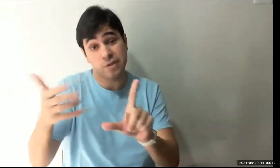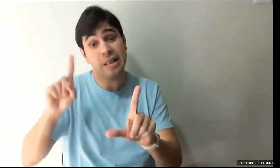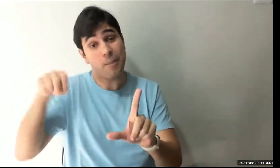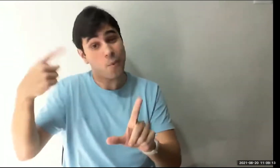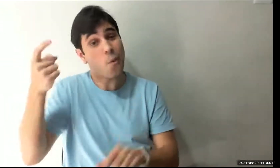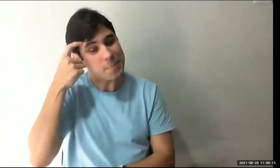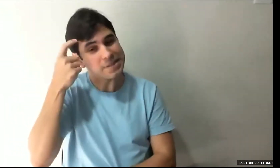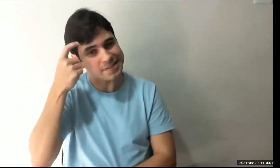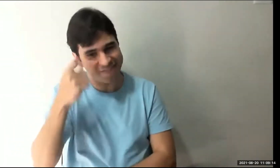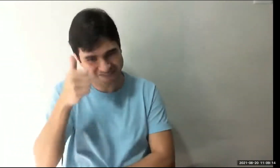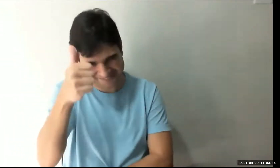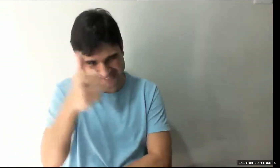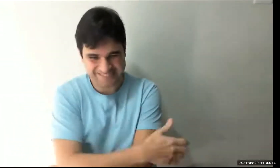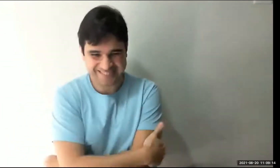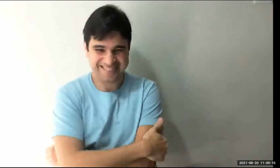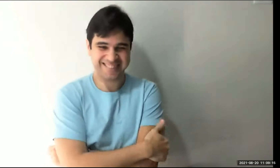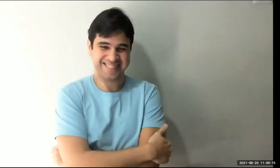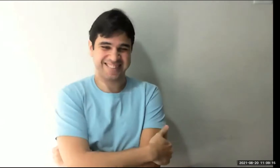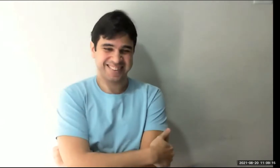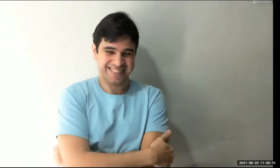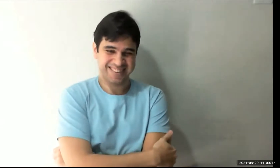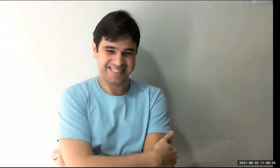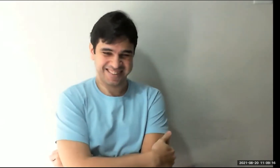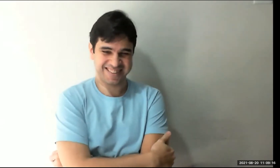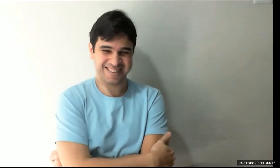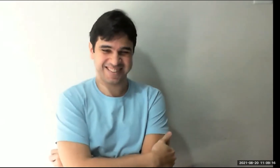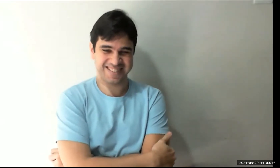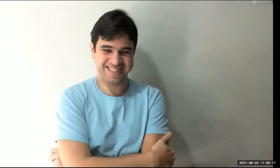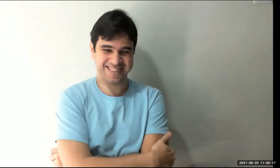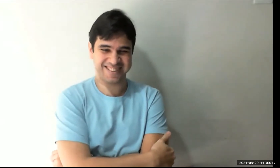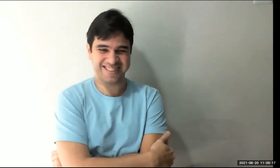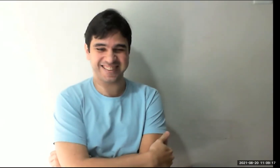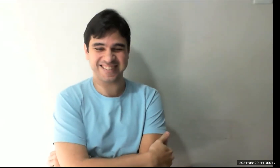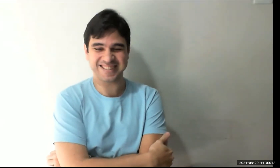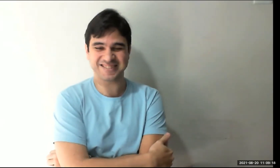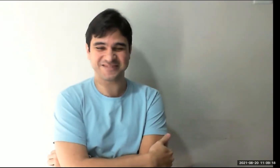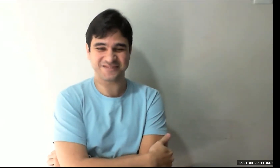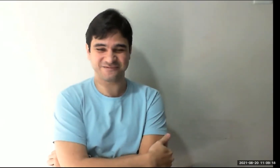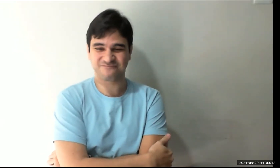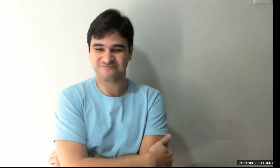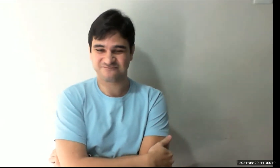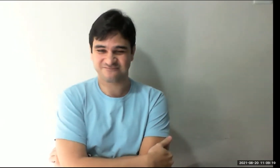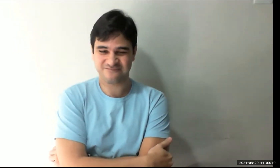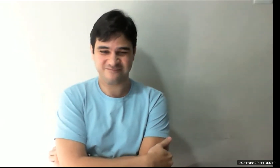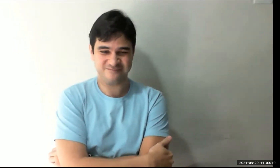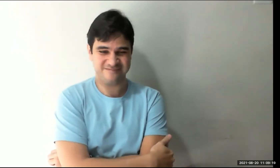também numa transmissão que pensasse isso, tá? Numa divulgação específica, não sei, é só um pensamento